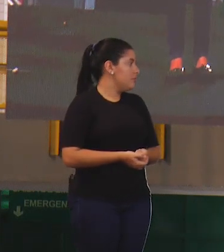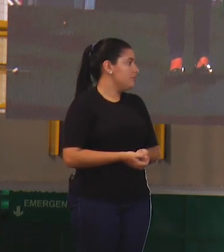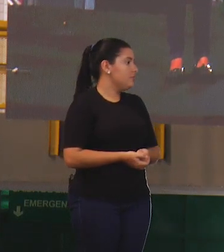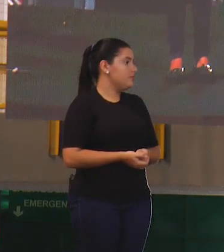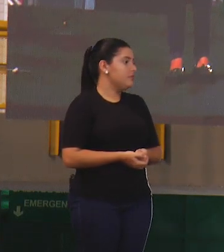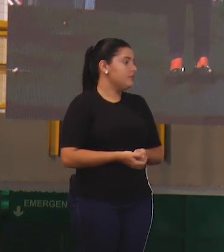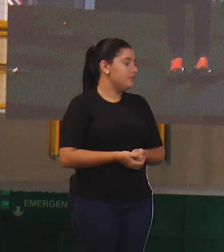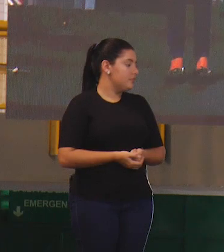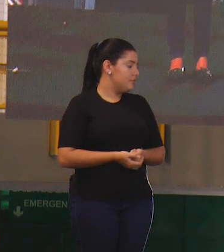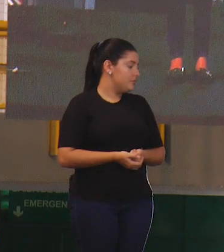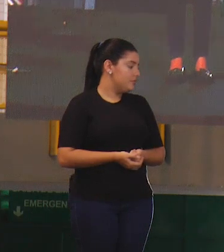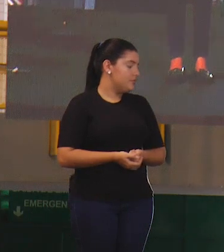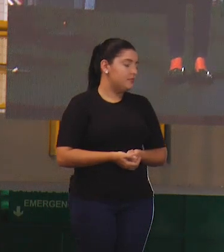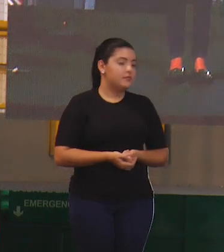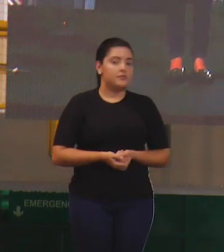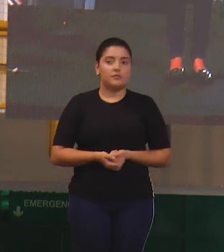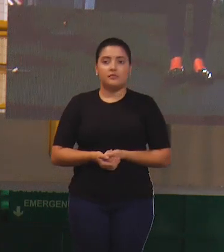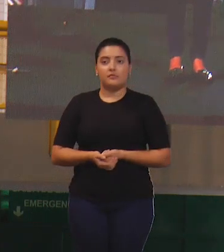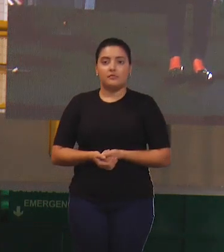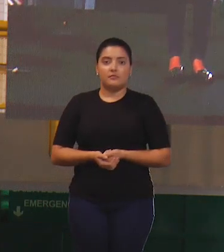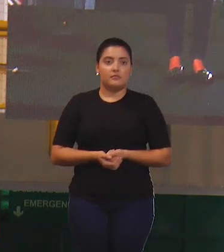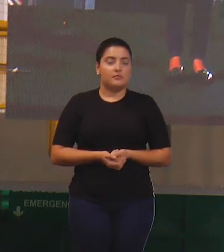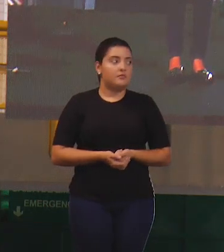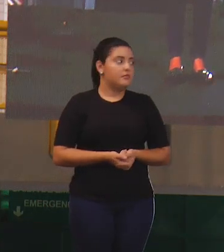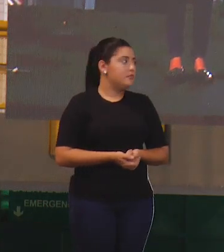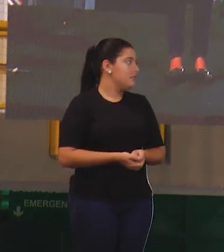Está acabando, viu?